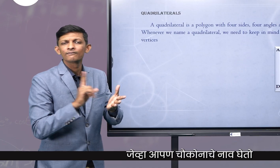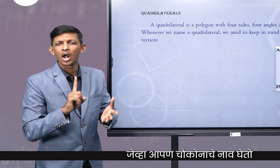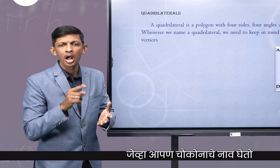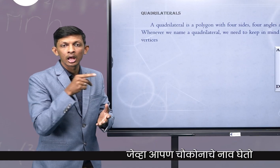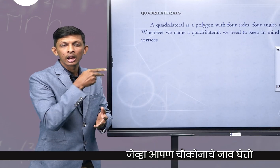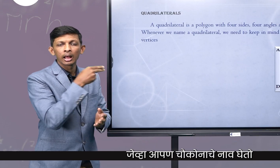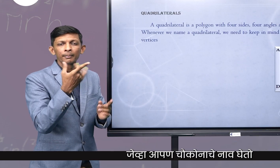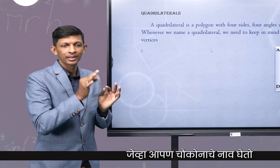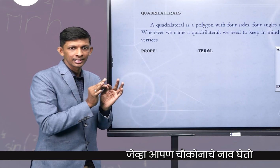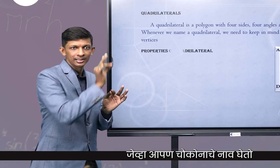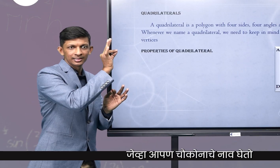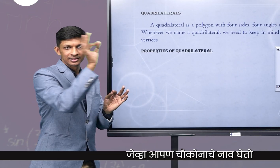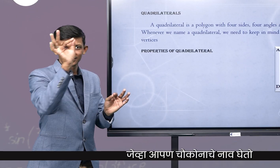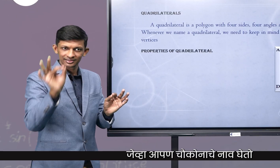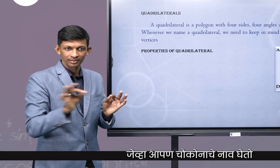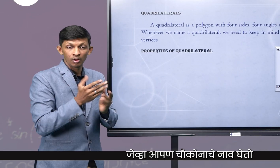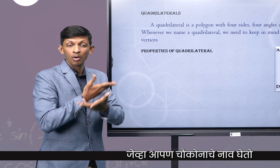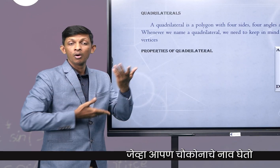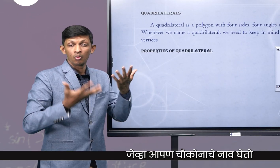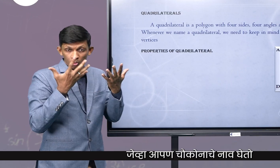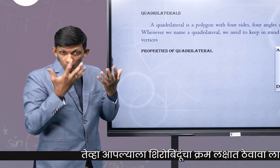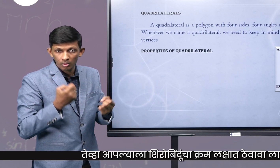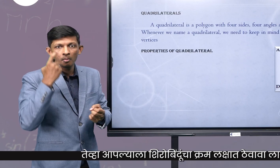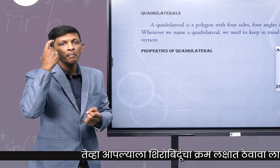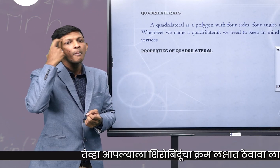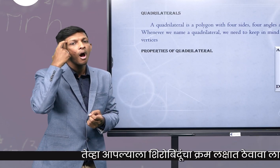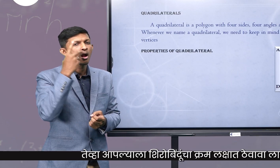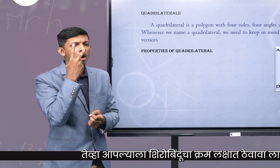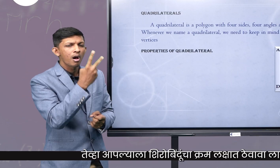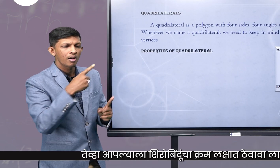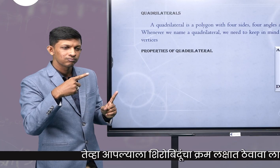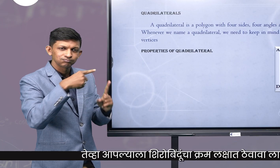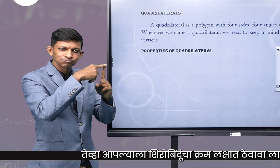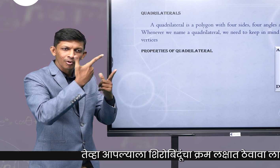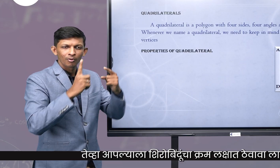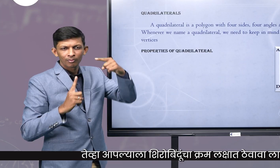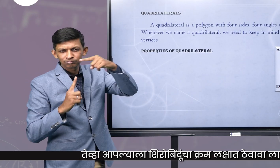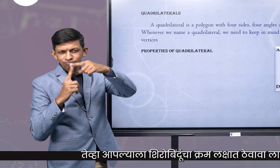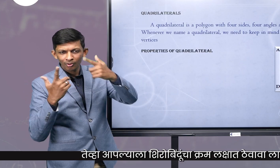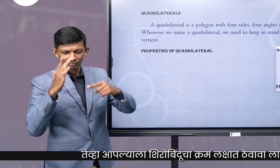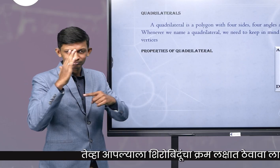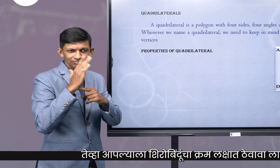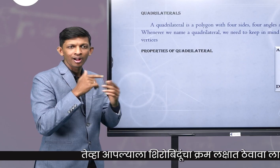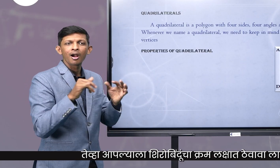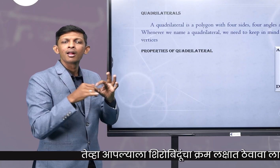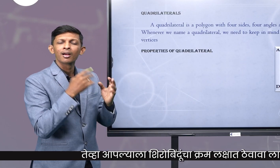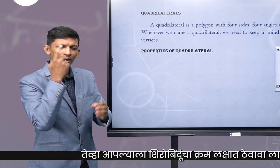जेव्हा आपण चौकोनाचे नाव घेतो तेव्हा आपल्याला शिरोबिंदूंचा क्रम लक्षात ठेवावा लागतो.